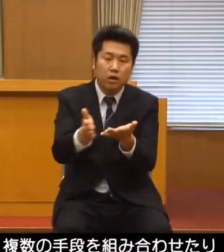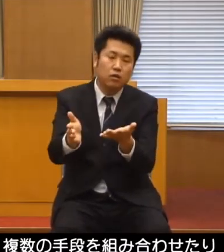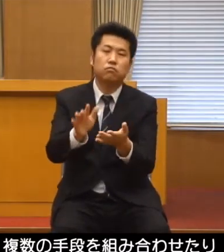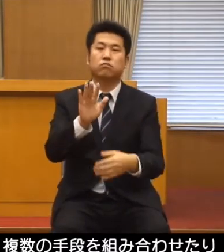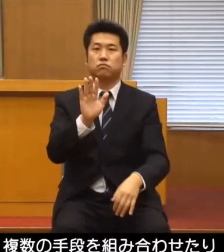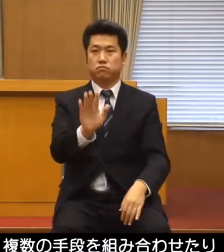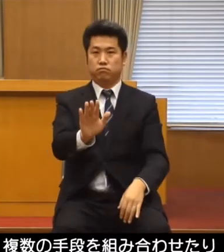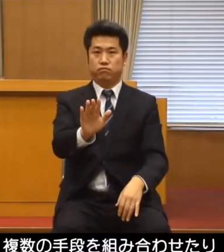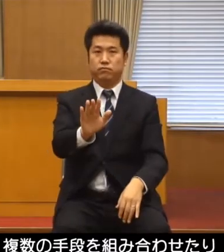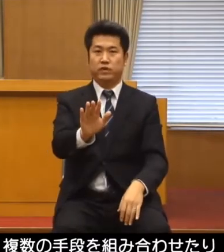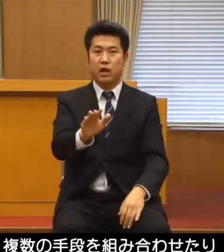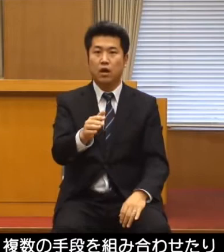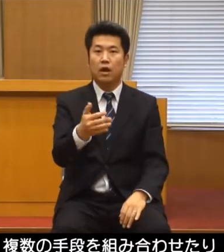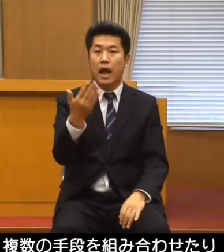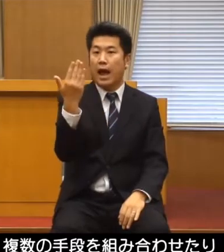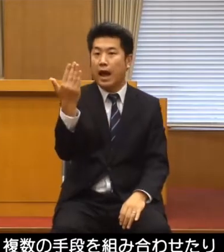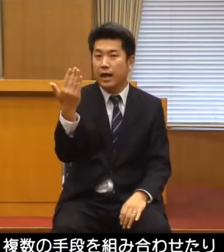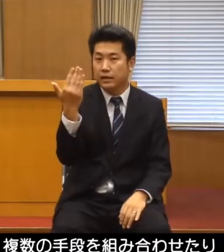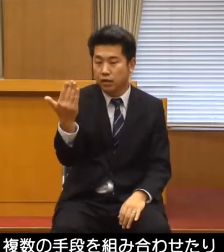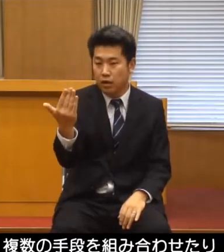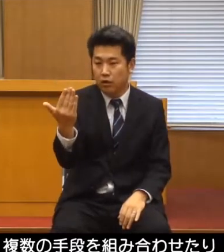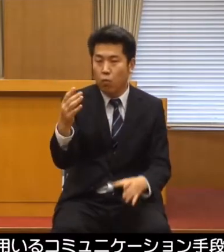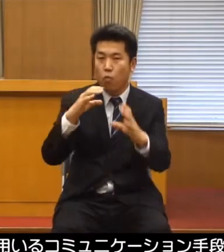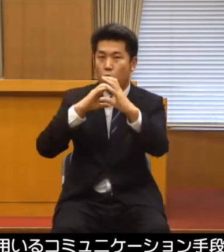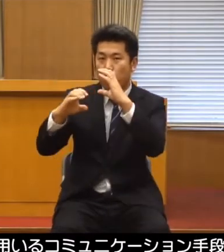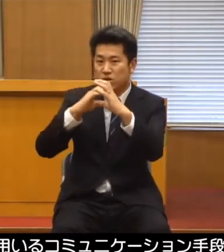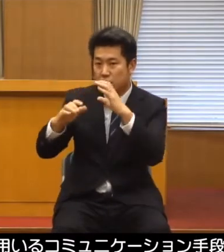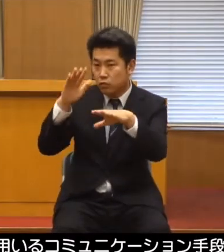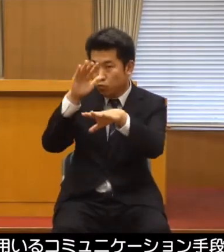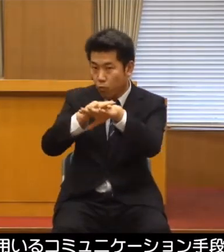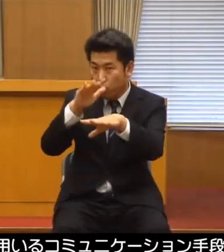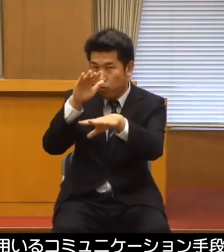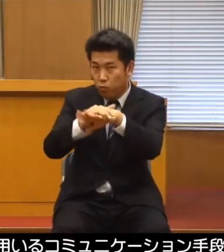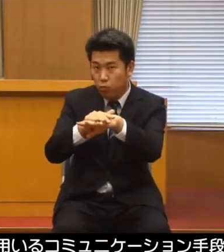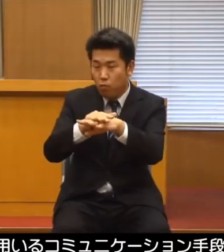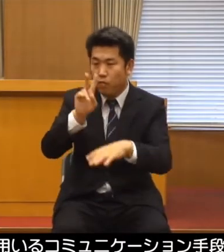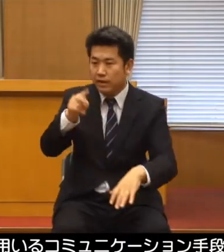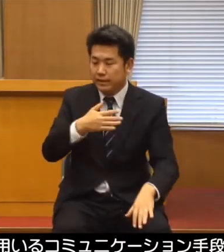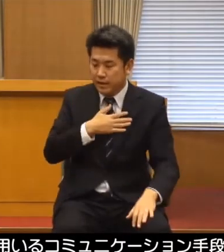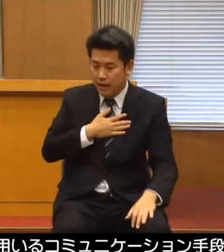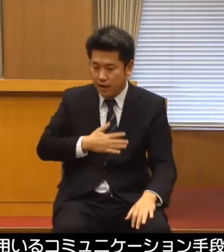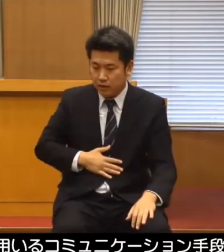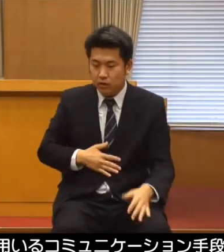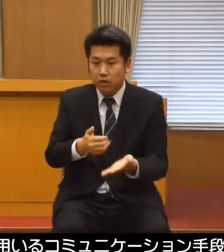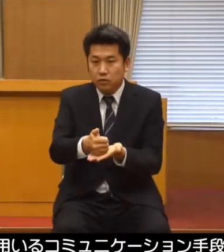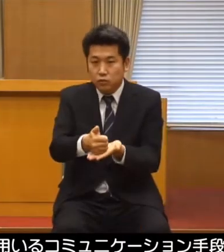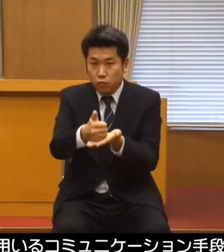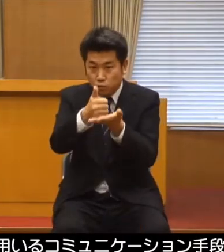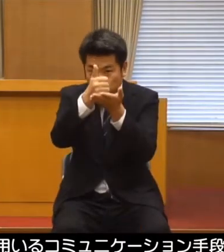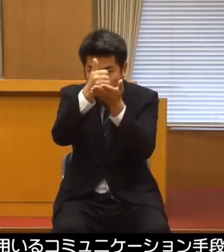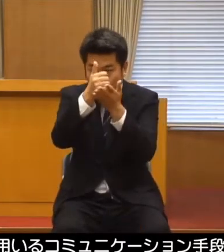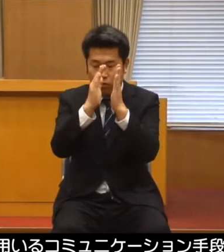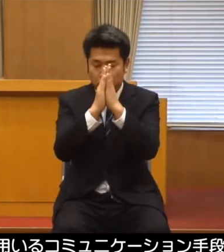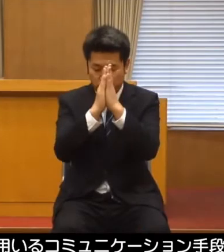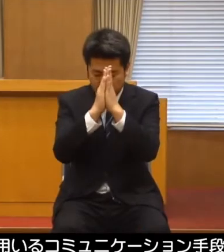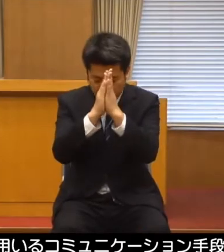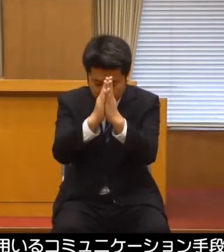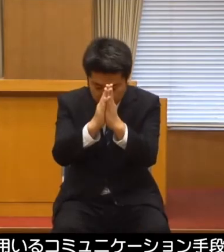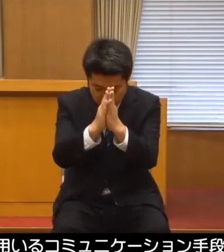り使い分けたりしています。その人の用いるコミュニケーション手段を理解し尊重してください